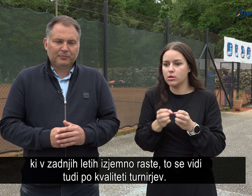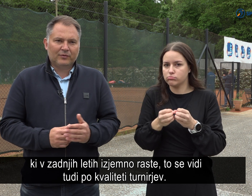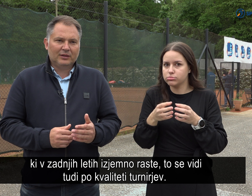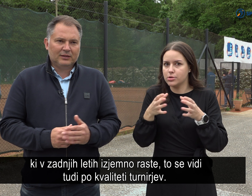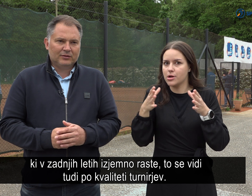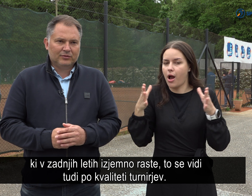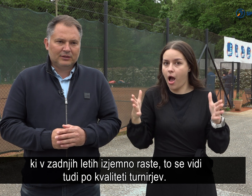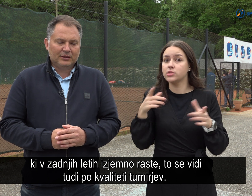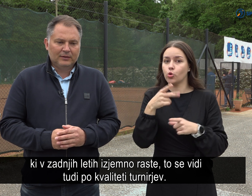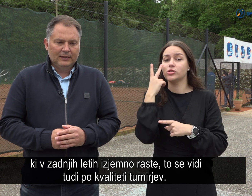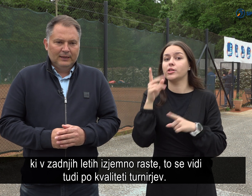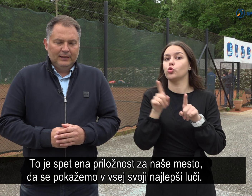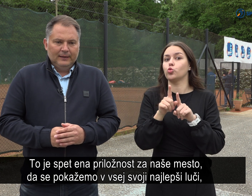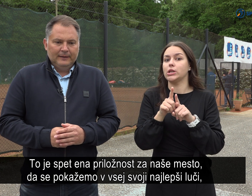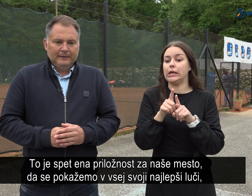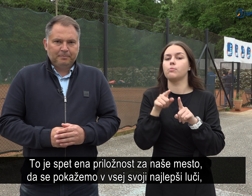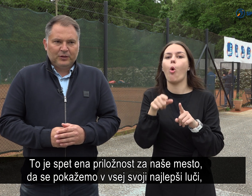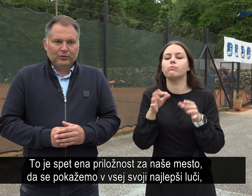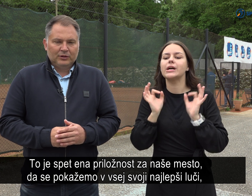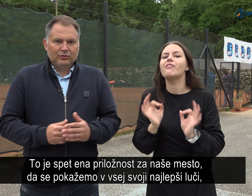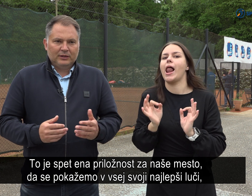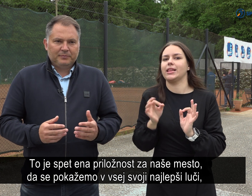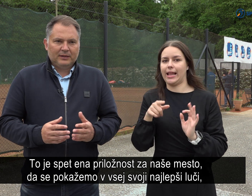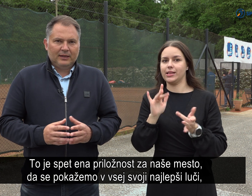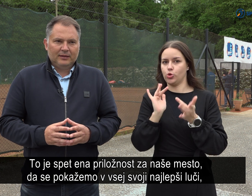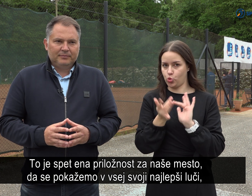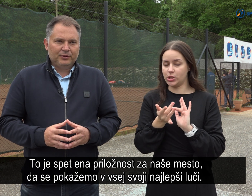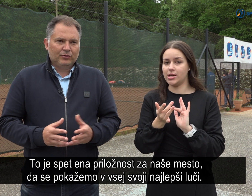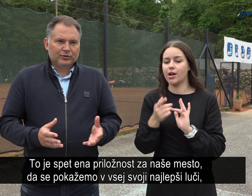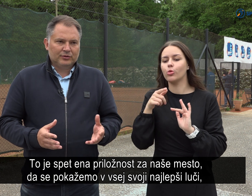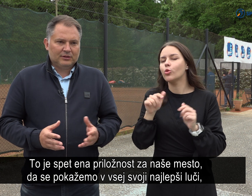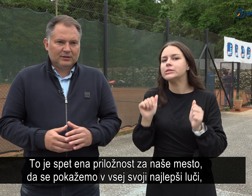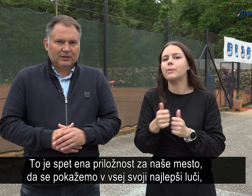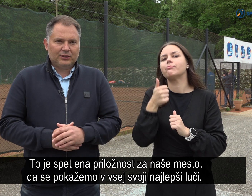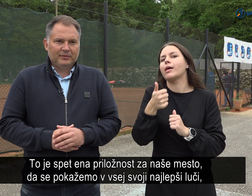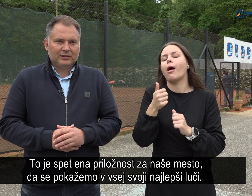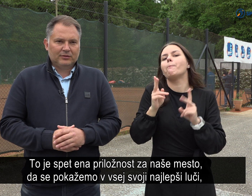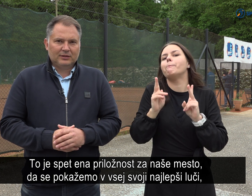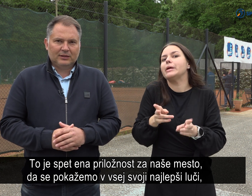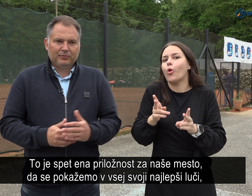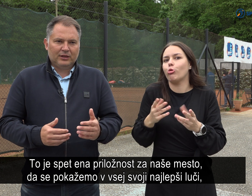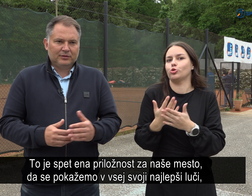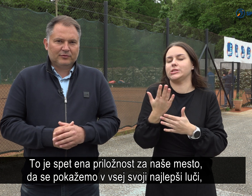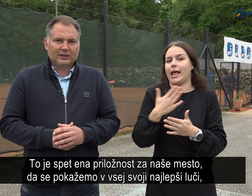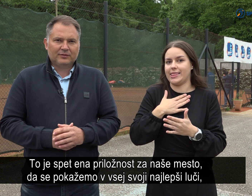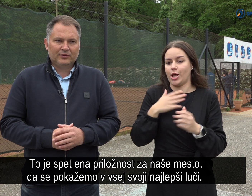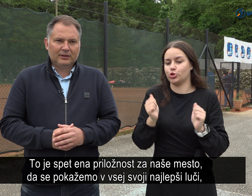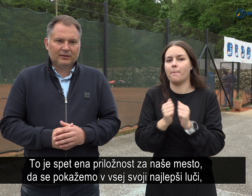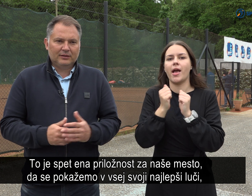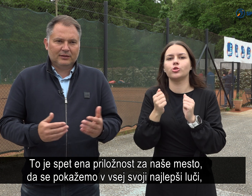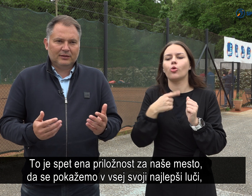vidi tudi po kvaliteti turnirjev. Tako da to je spet ena priložnost za naše mesto, da se pokažemo